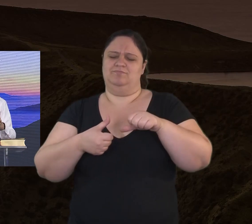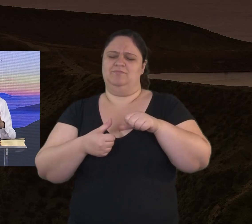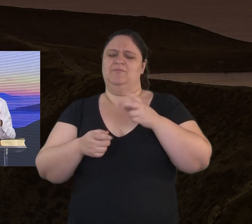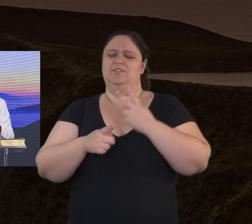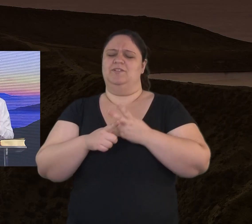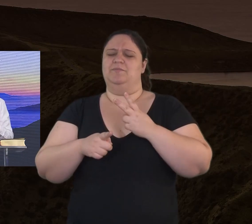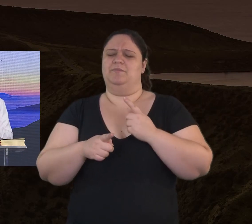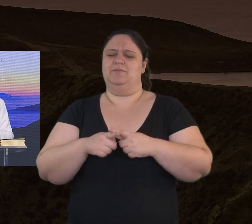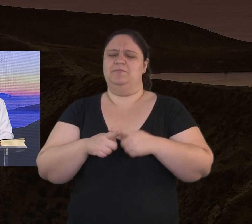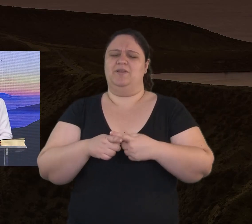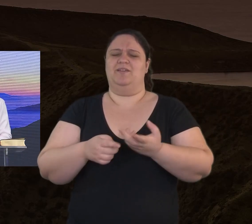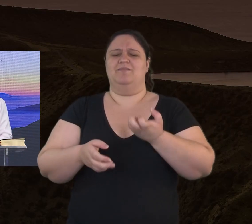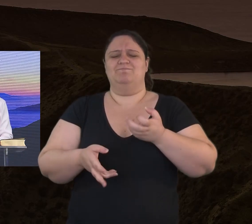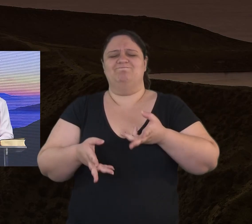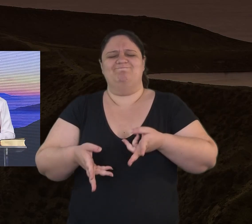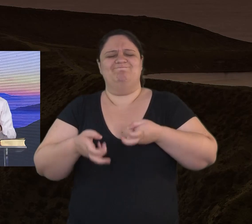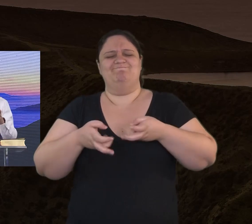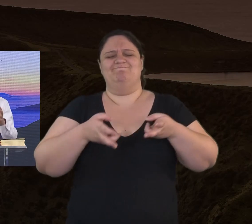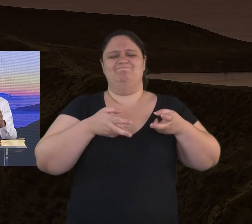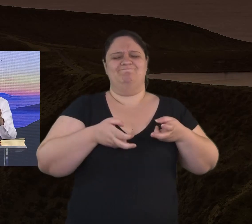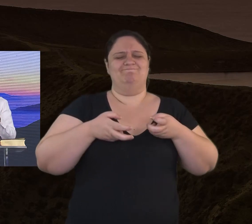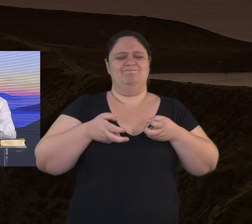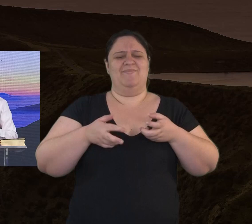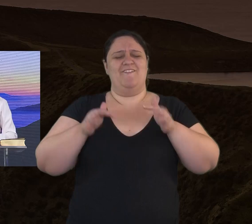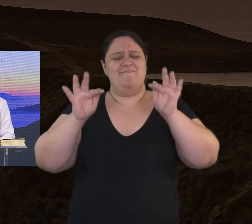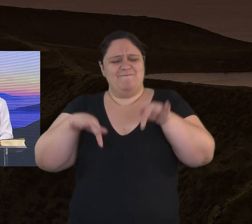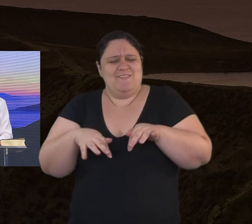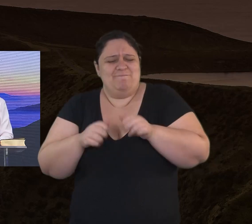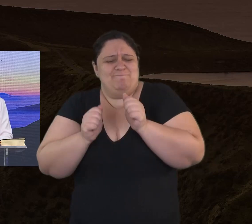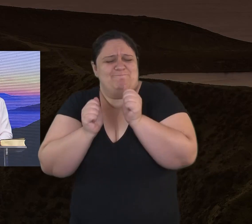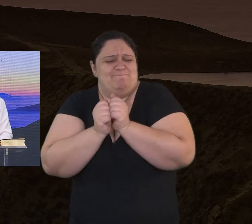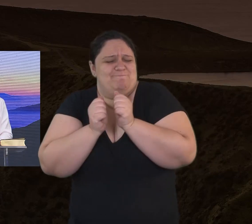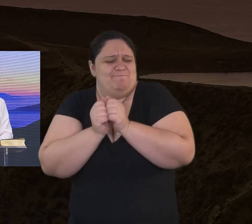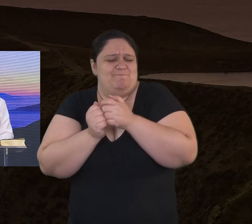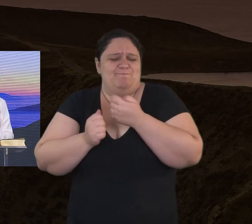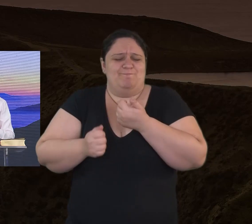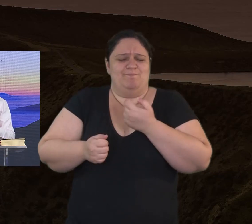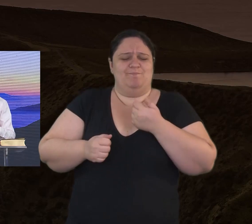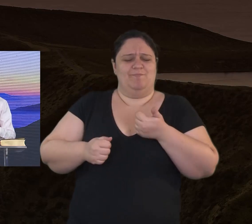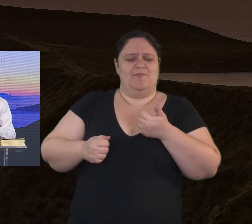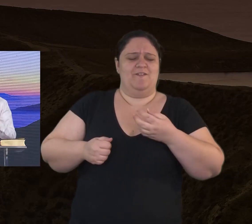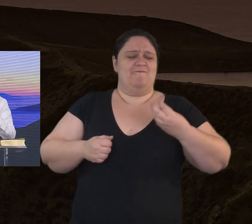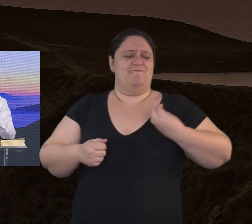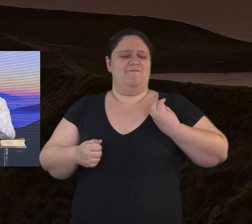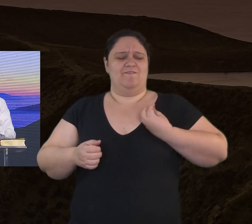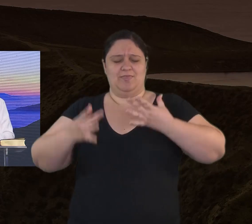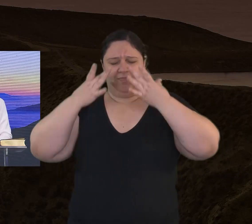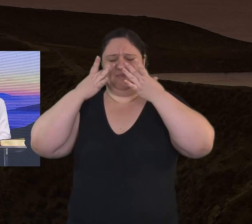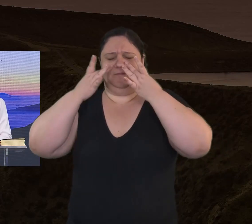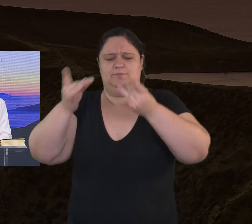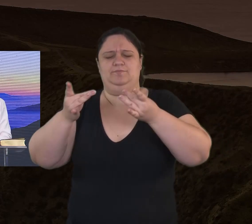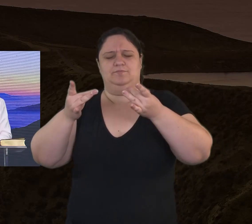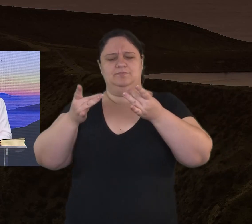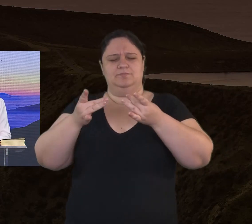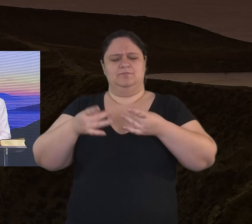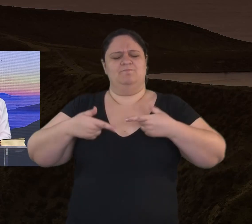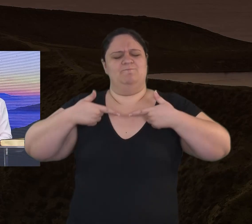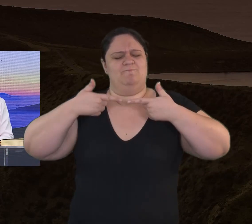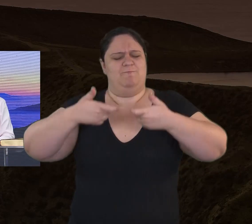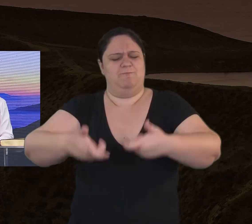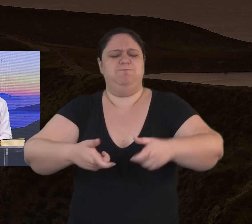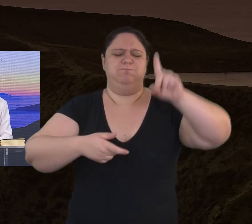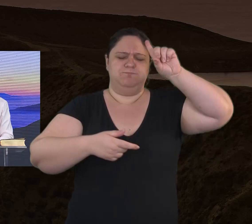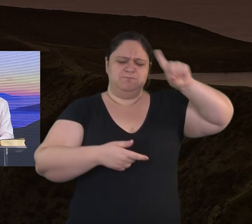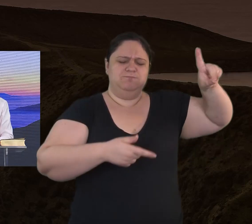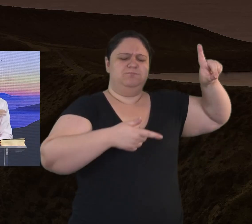com que nós percebamos que está muito próximo o final dos tempos, que vivamos de uma forma vigilante e lutando do Teu